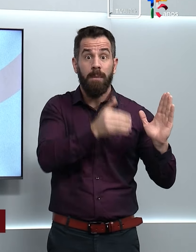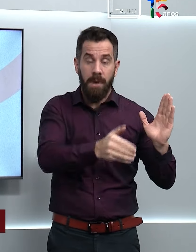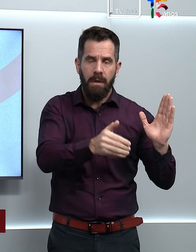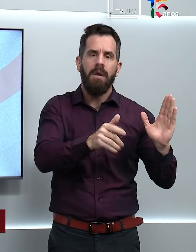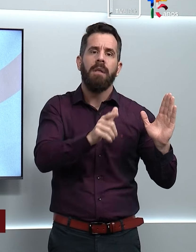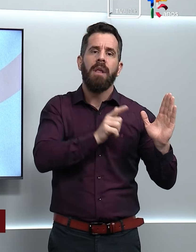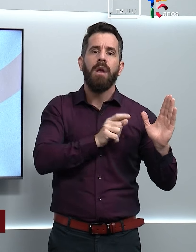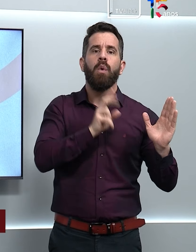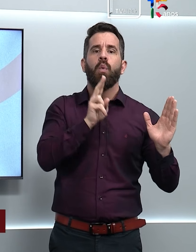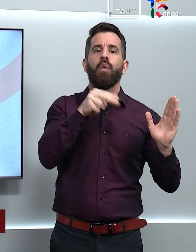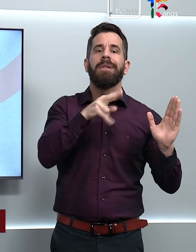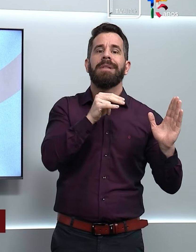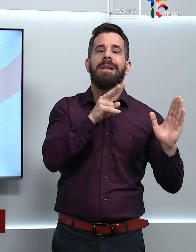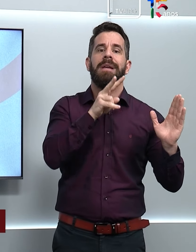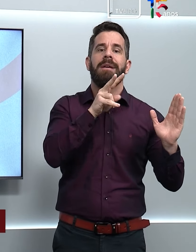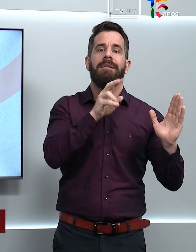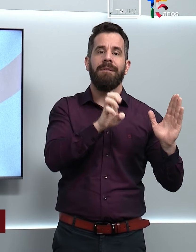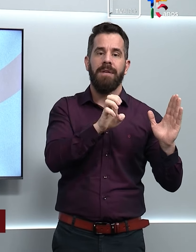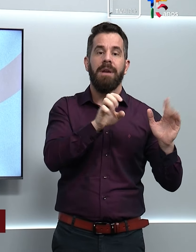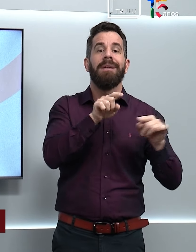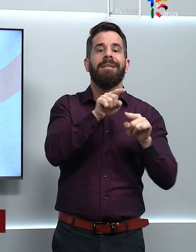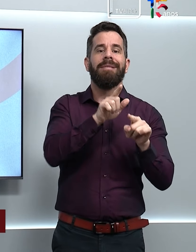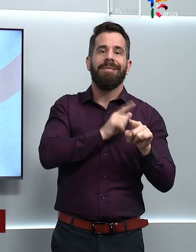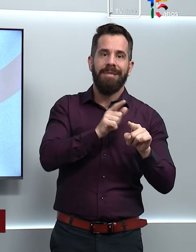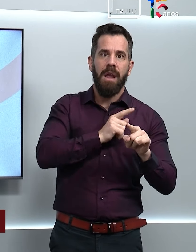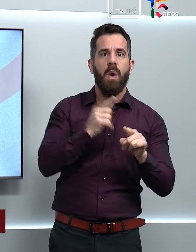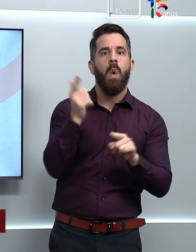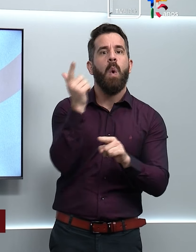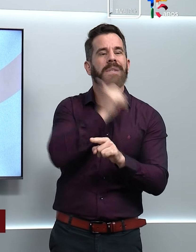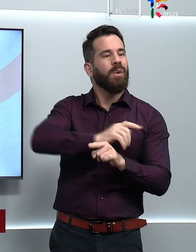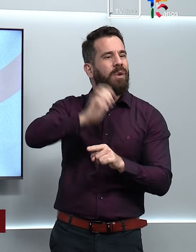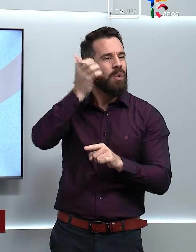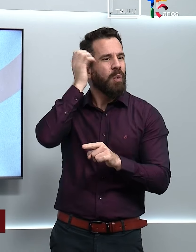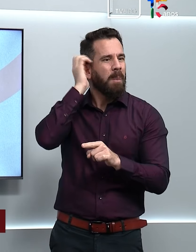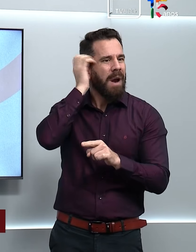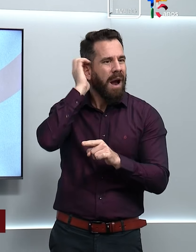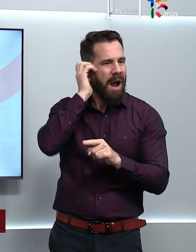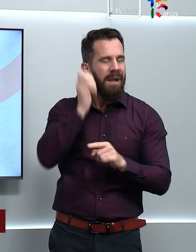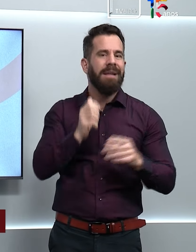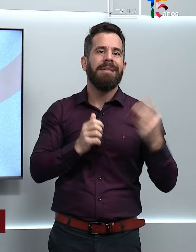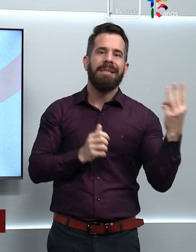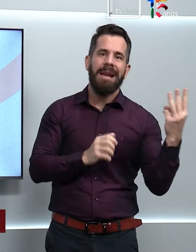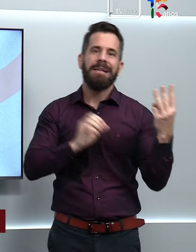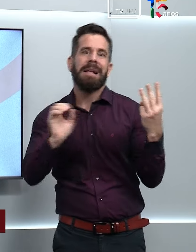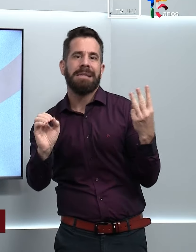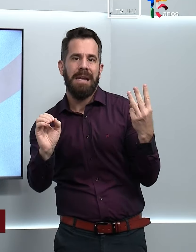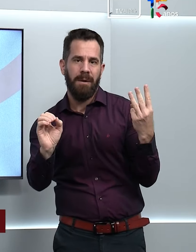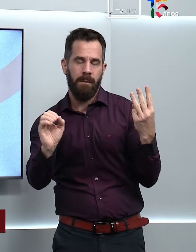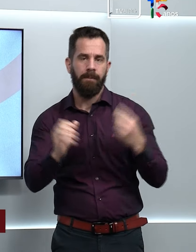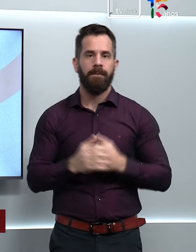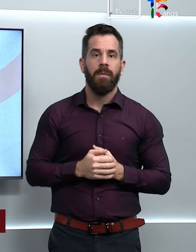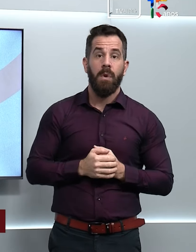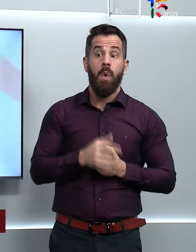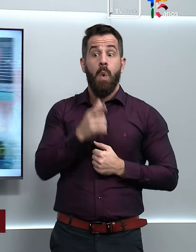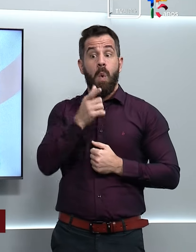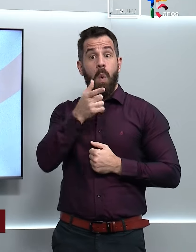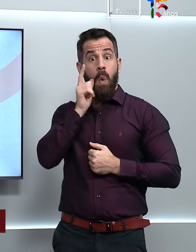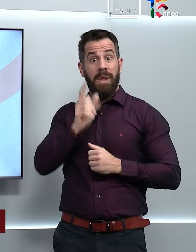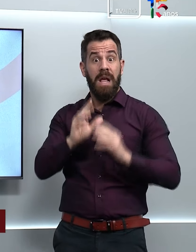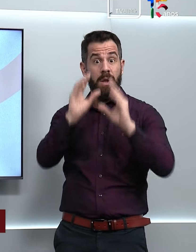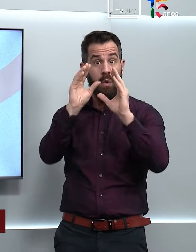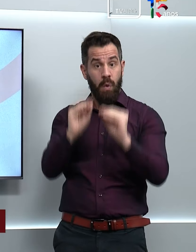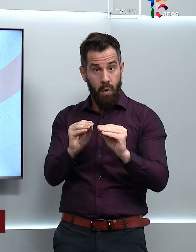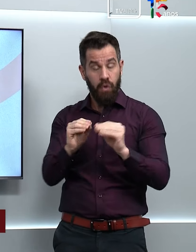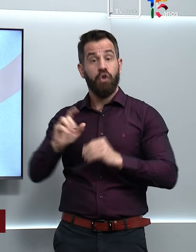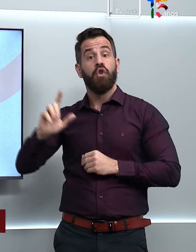univ venceu o tubara por três set a 0 garantindo o segundo lugar com seis pontos e ontem à noite o Goiás bateu